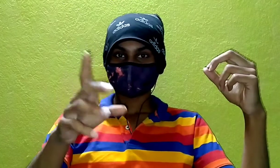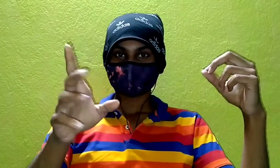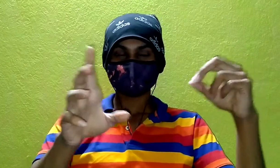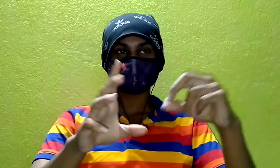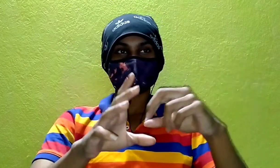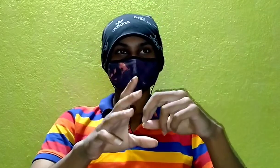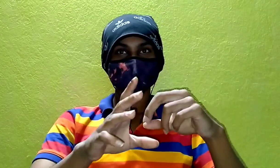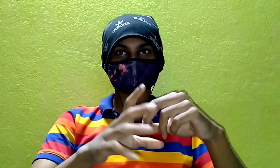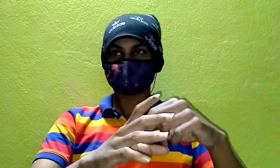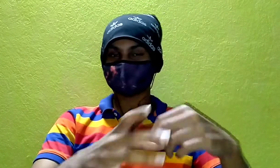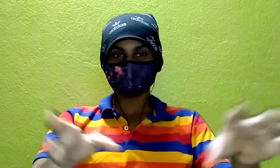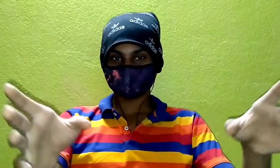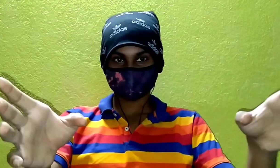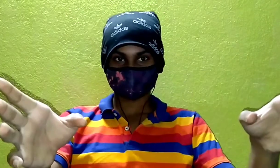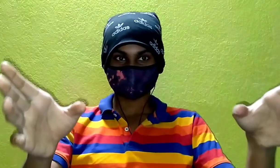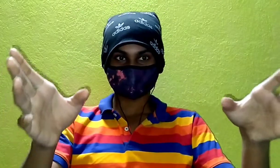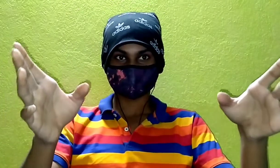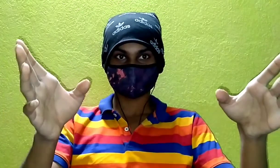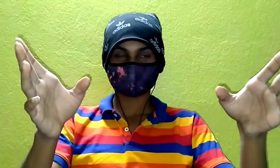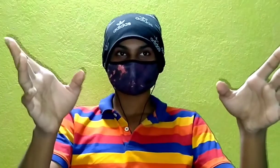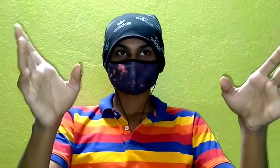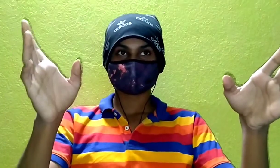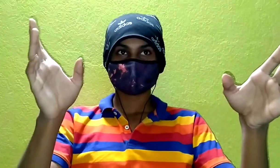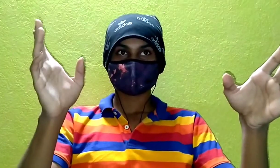अवॉर्ड टो मुगे इसे अ